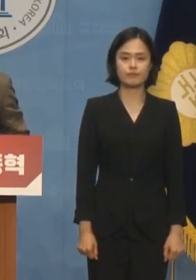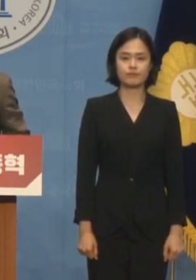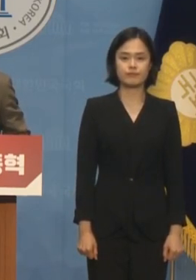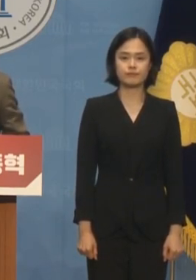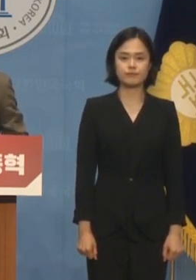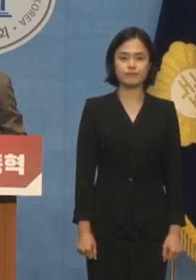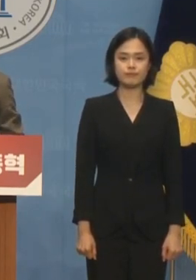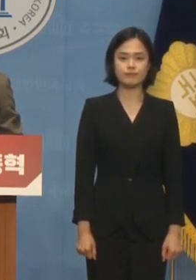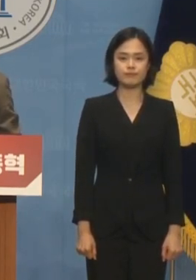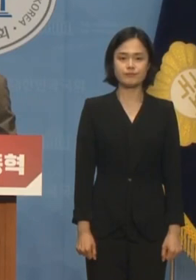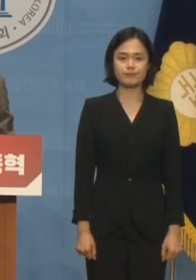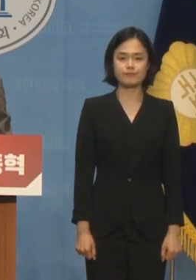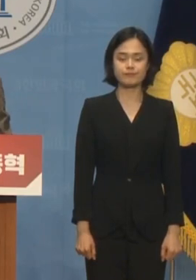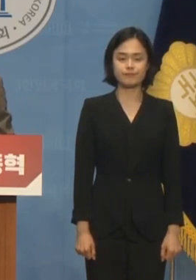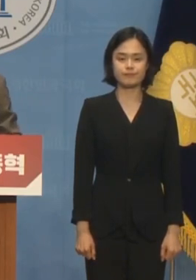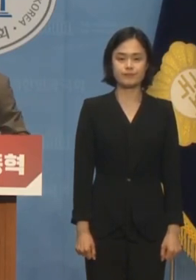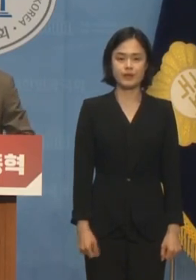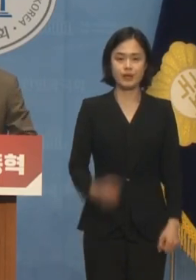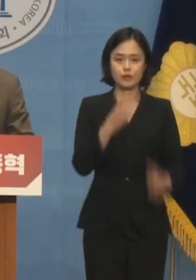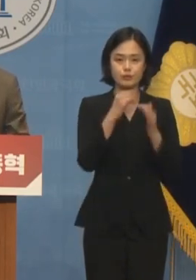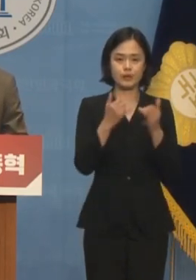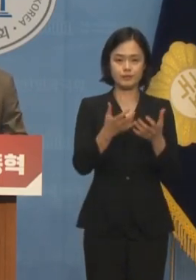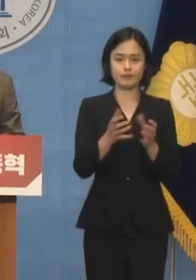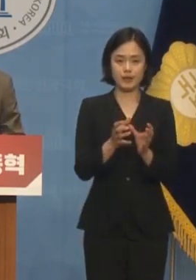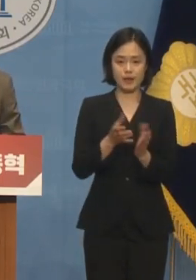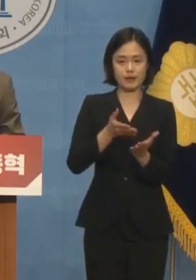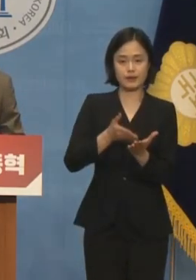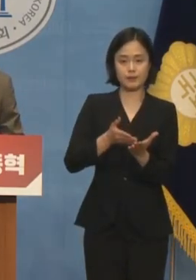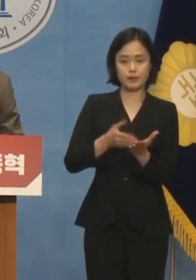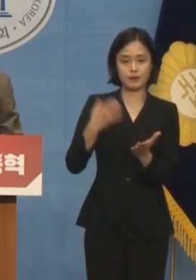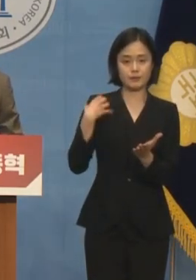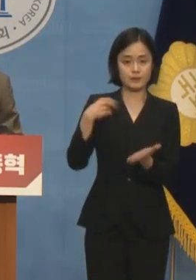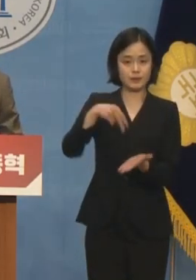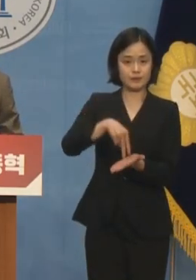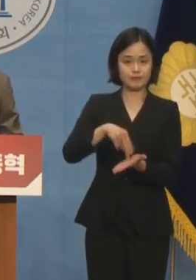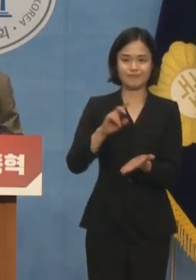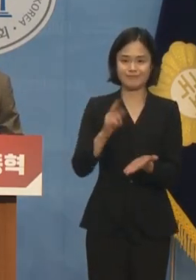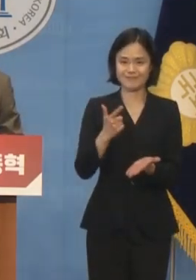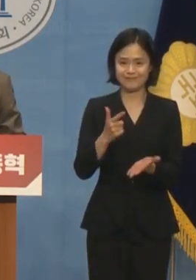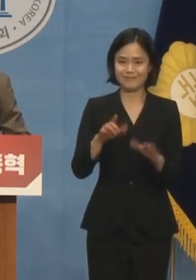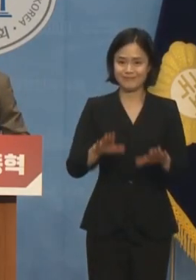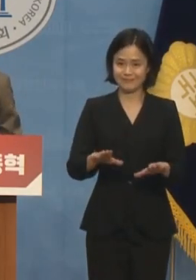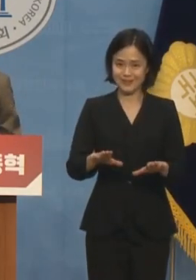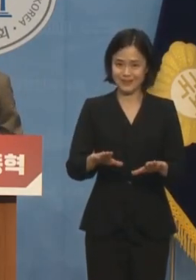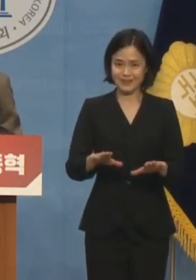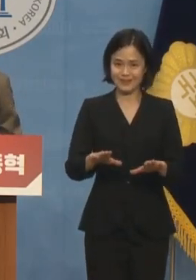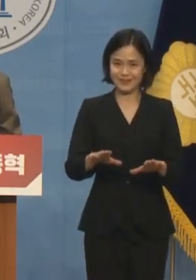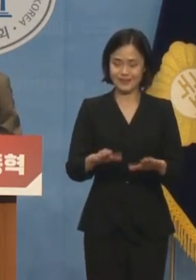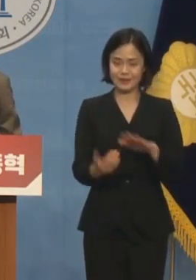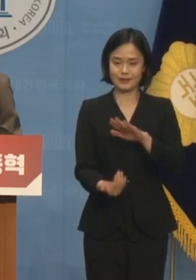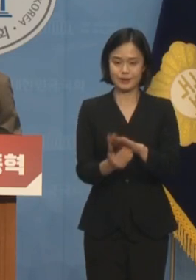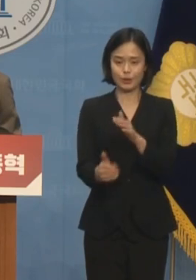원내 대변인으로서가 아니라 후보자로 여기에 선 기분이